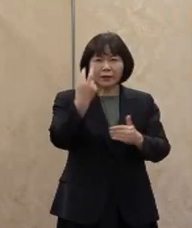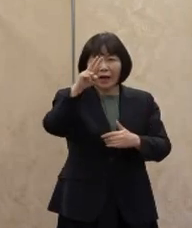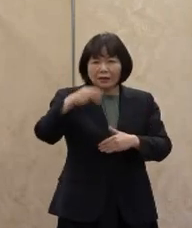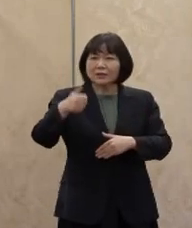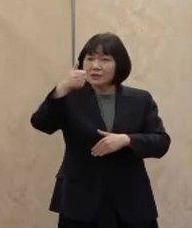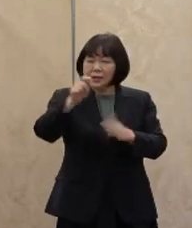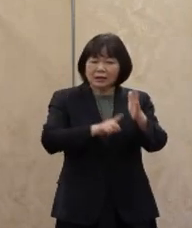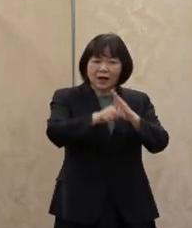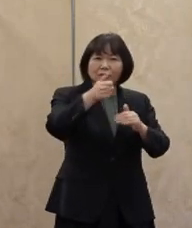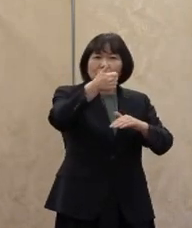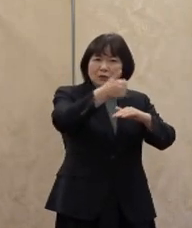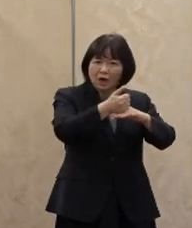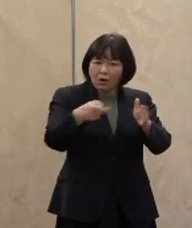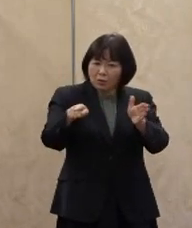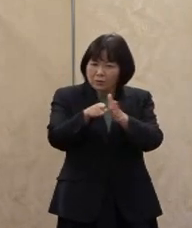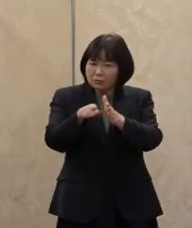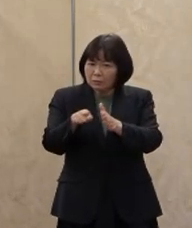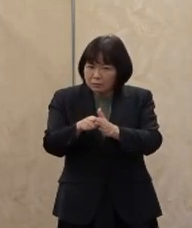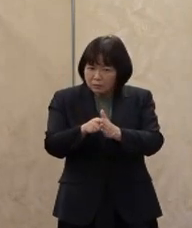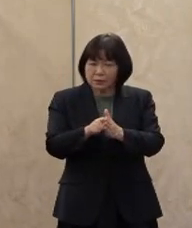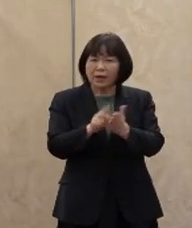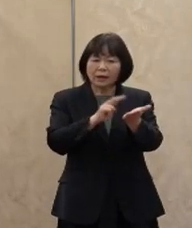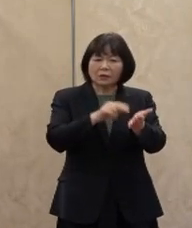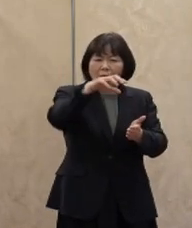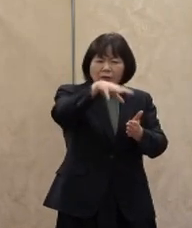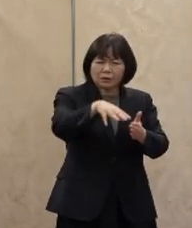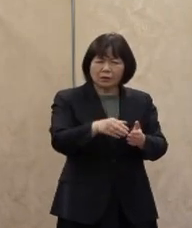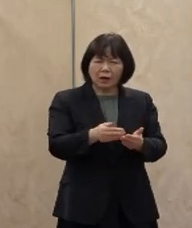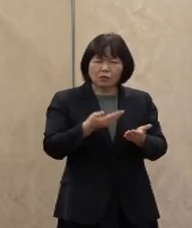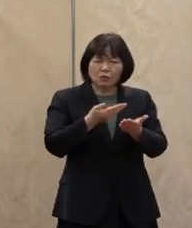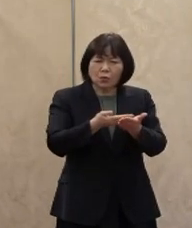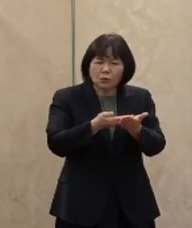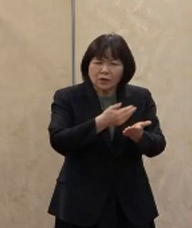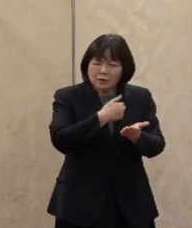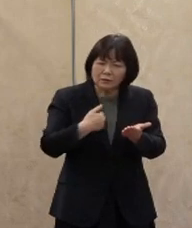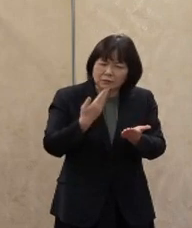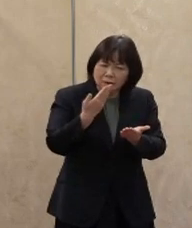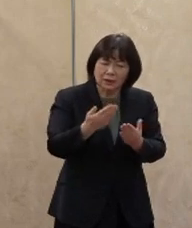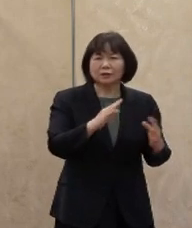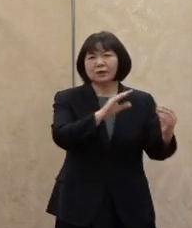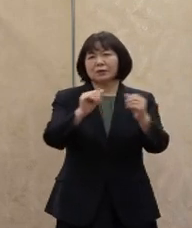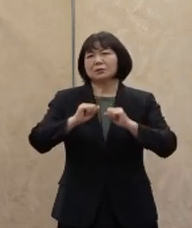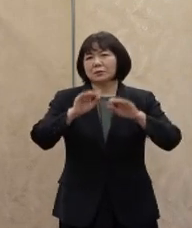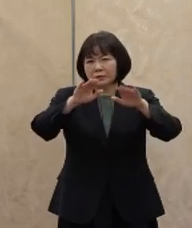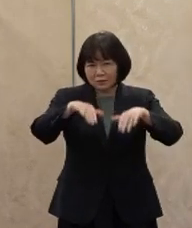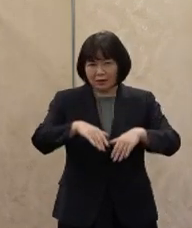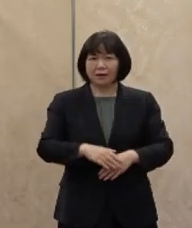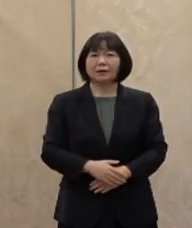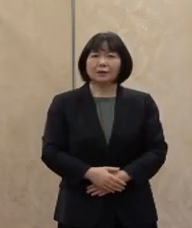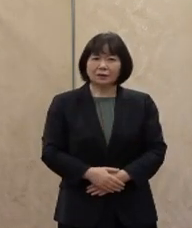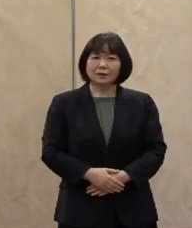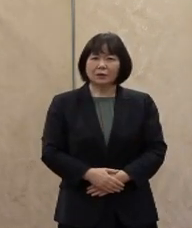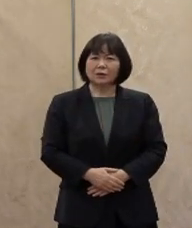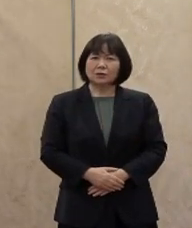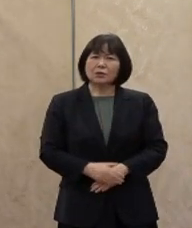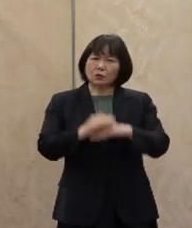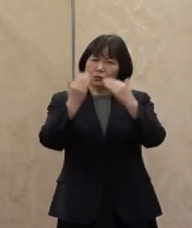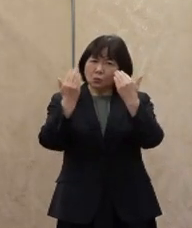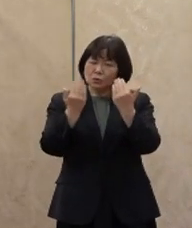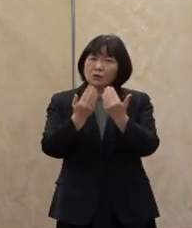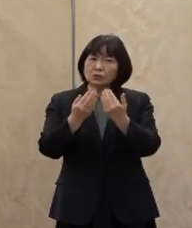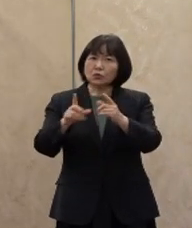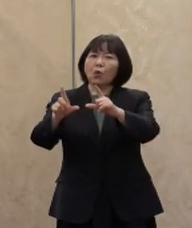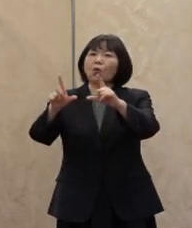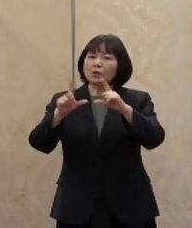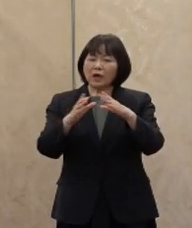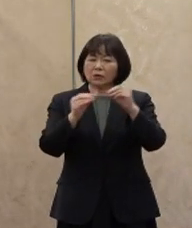者を入れることで医療機関に対する、要請になるんだろうかっていう、その議論はしたところでもあります。おそらくその答えが今日